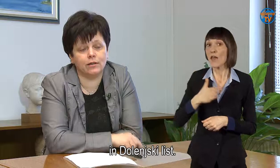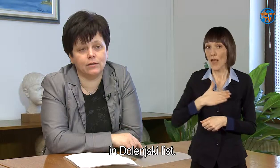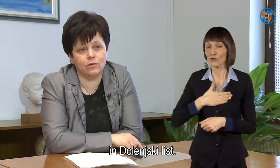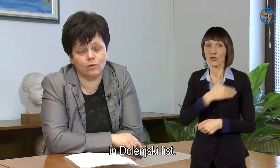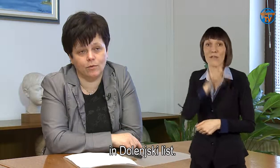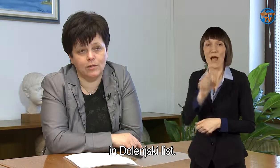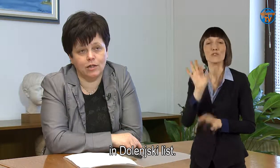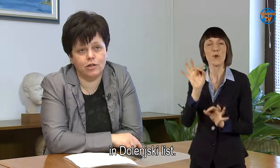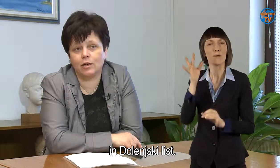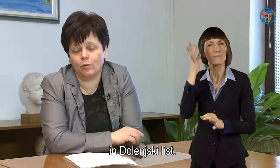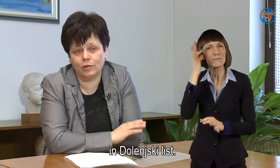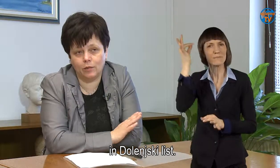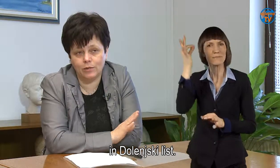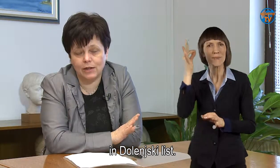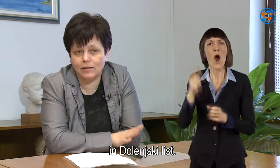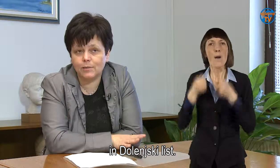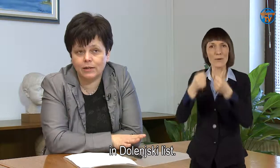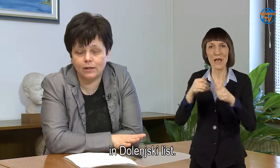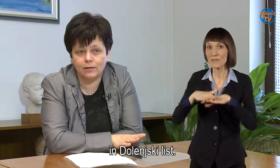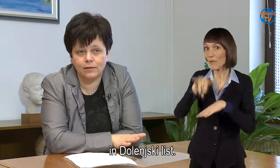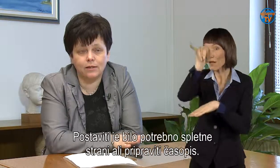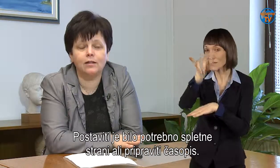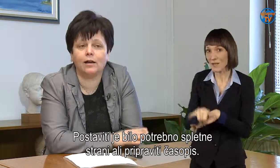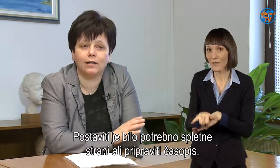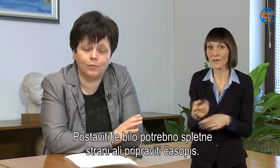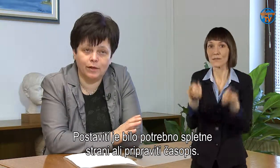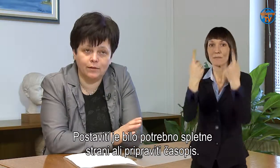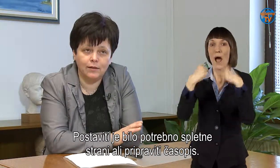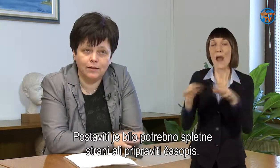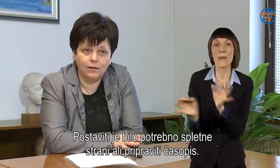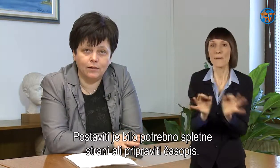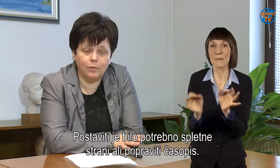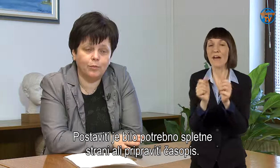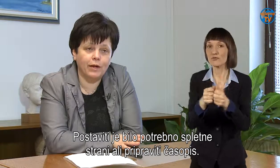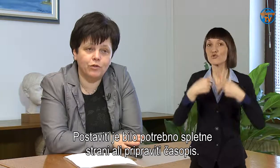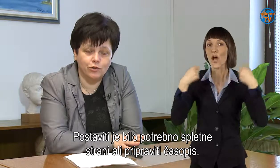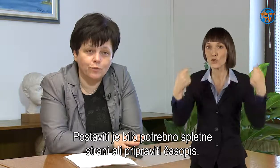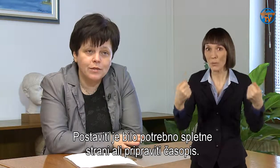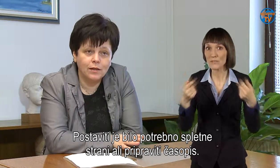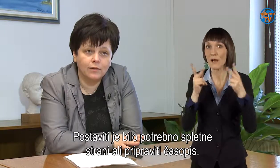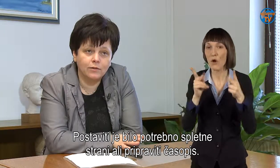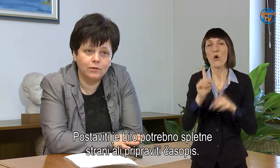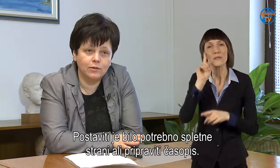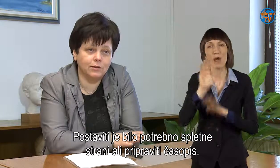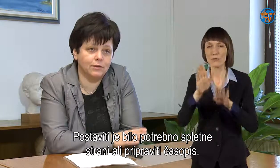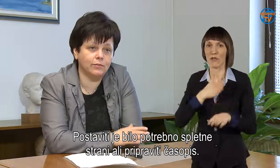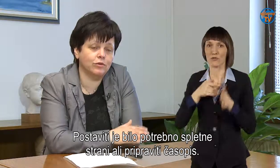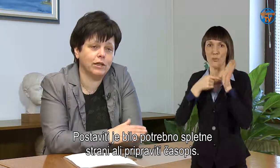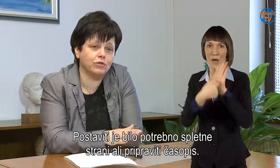naši zelo dobro znašli, ker je bilo potrebno postaviti spletne strani ali pa pripravo časopisa.